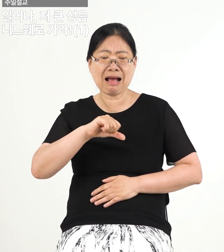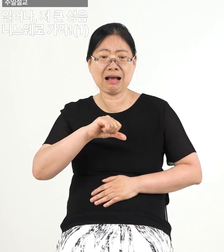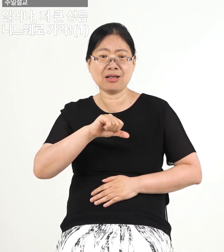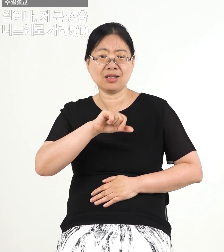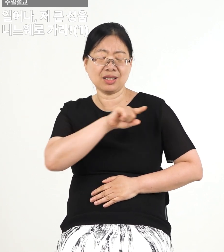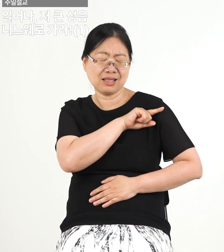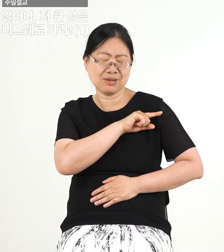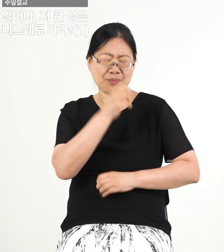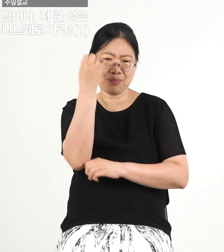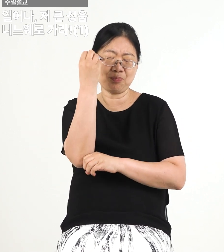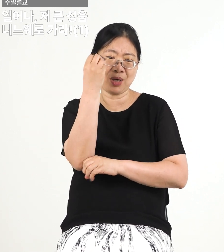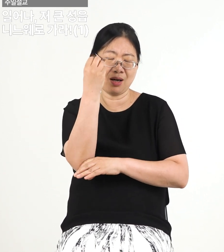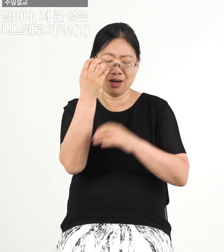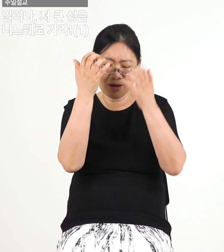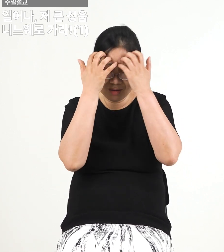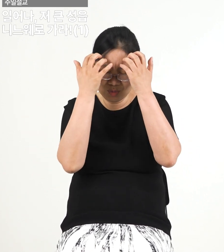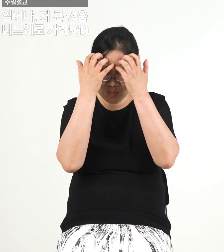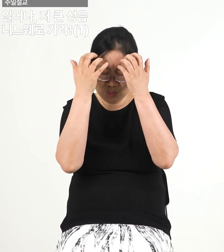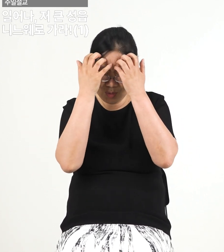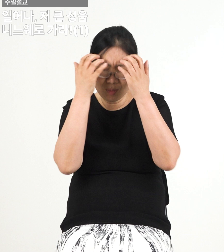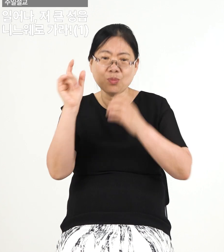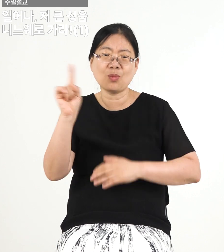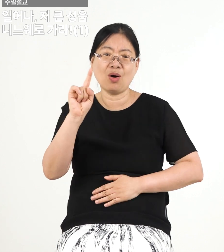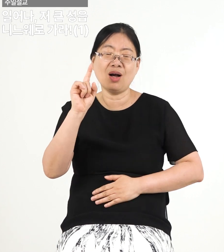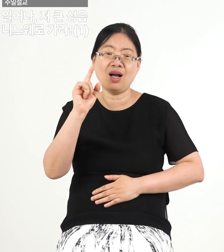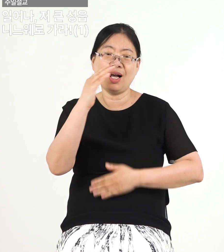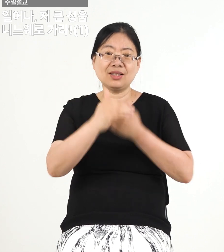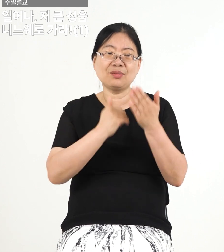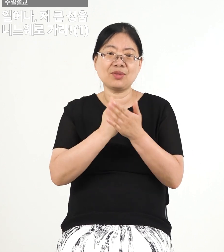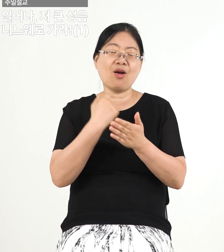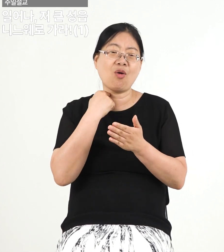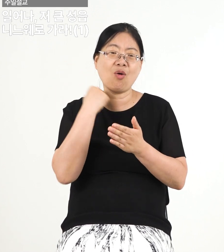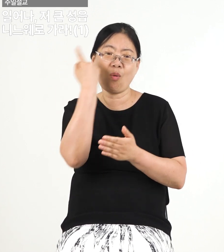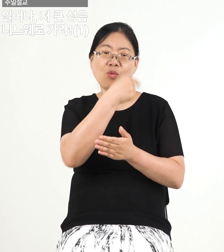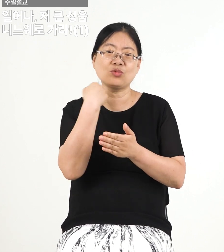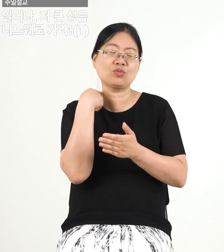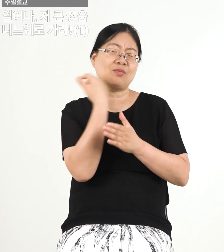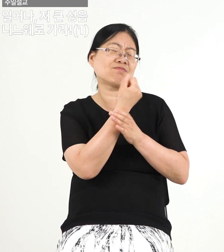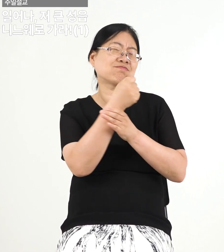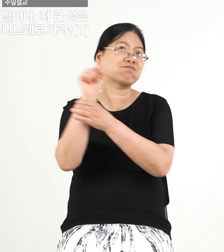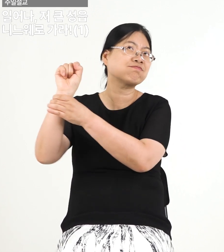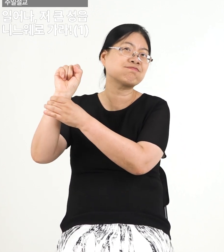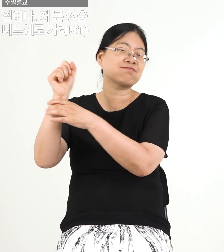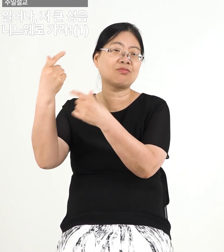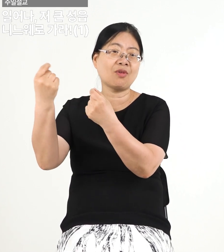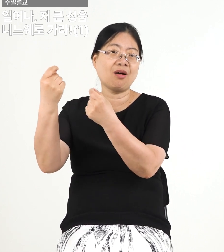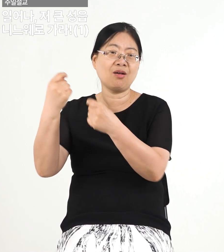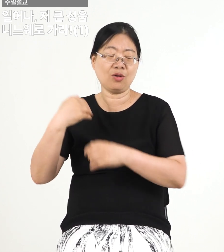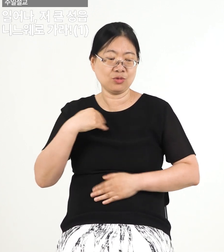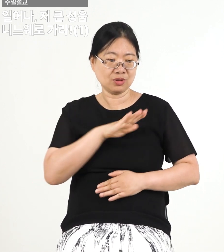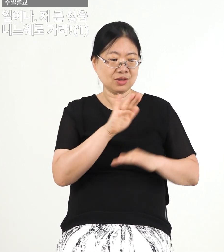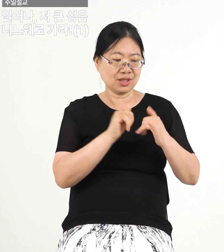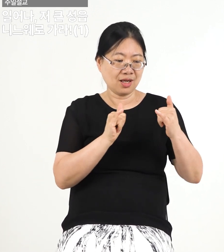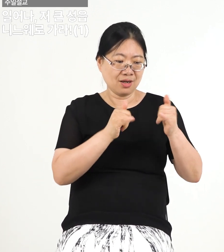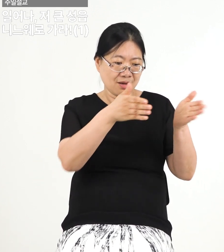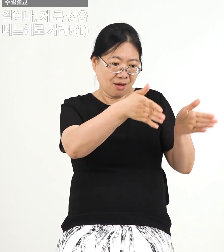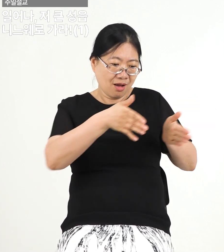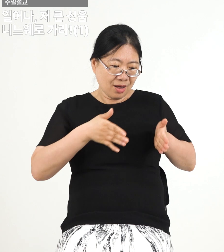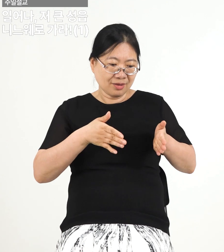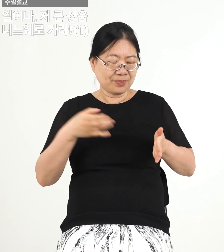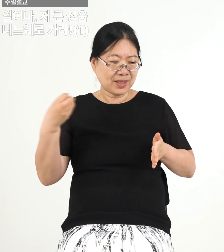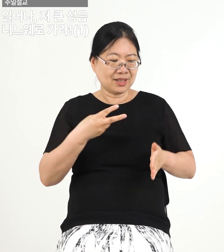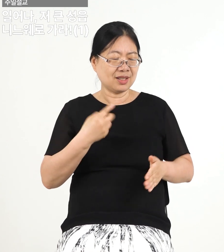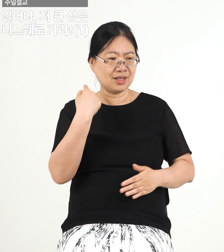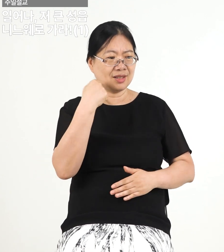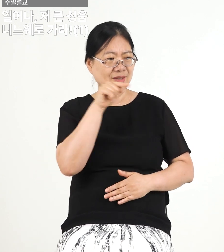가장 본질적인 고통은 하나님의 얼굴을 돌려버리는 거예요. 우리도 사람끼리 그러잖아. 야, 다시 네